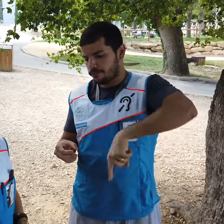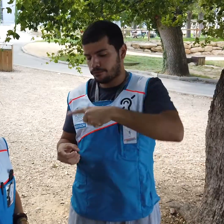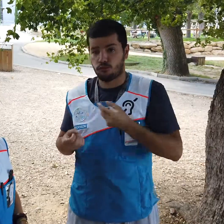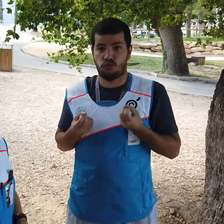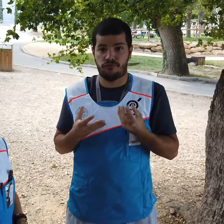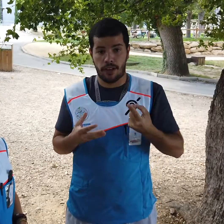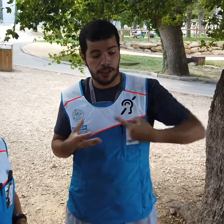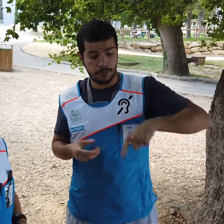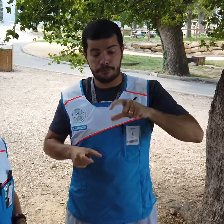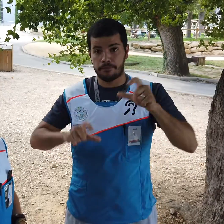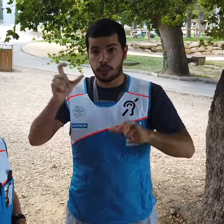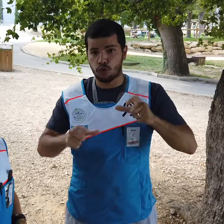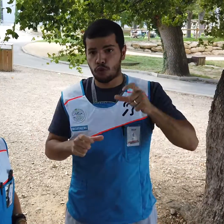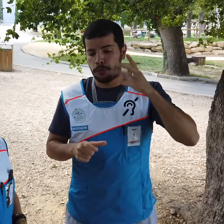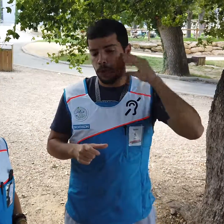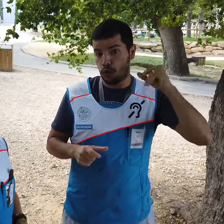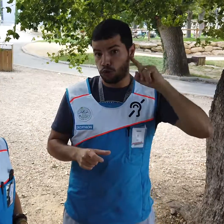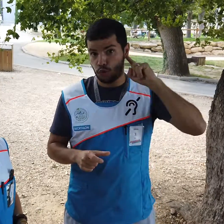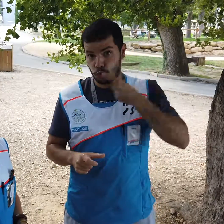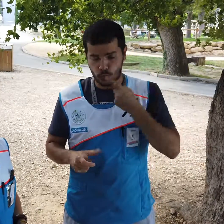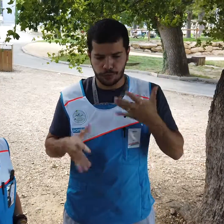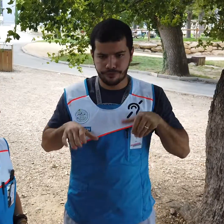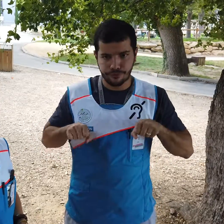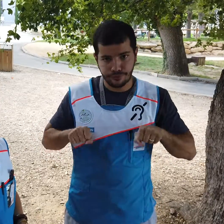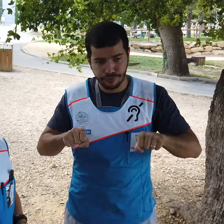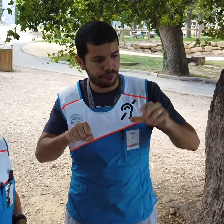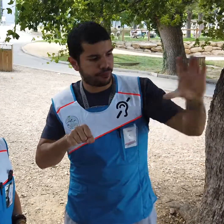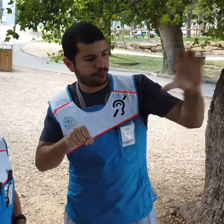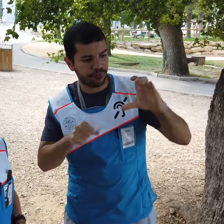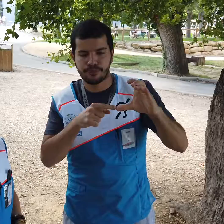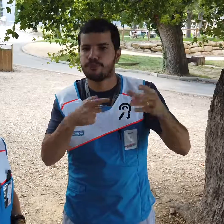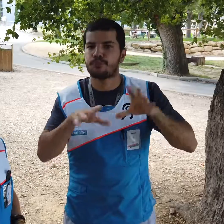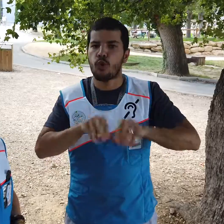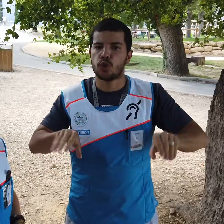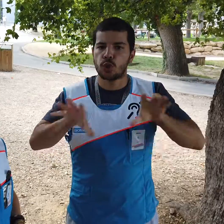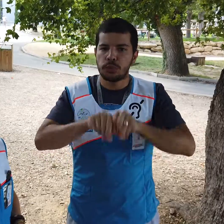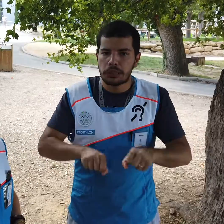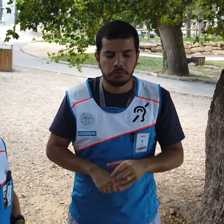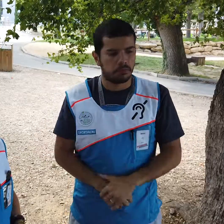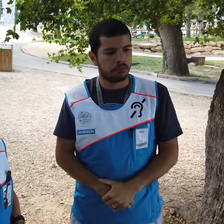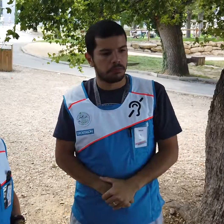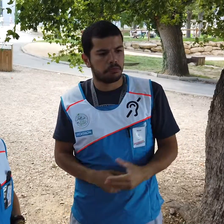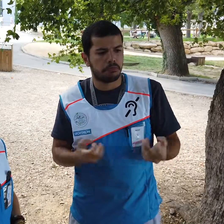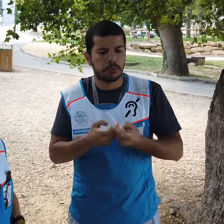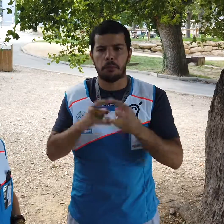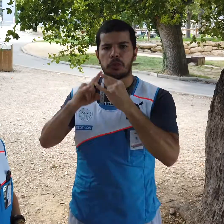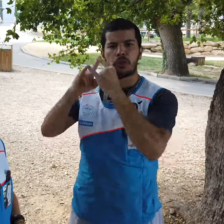pas. Donc, je pense être utile pour des cadeaux.